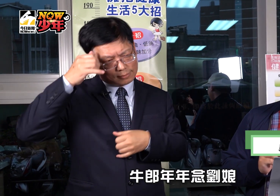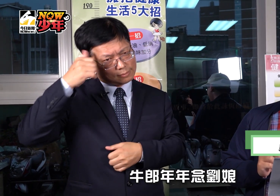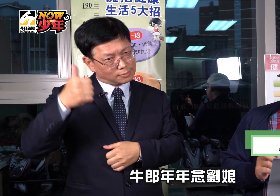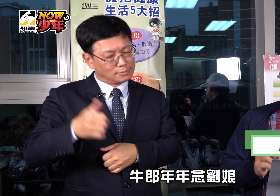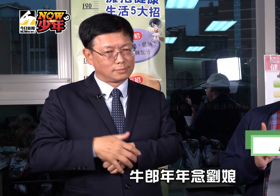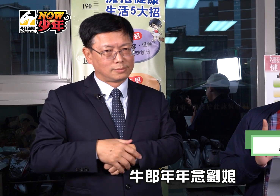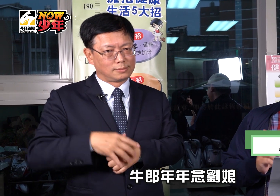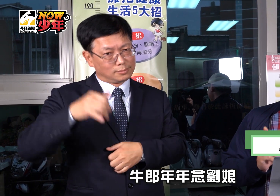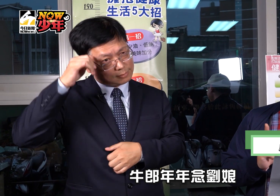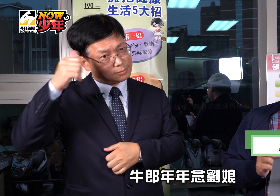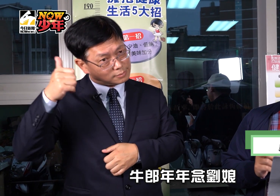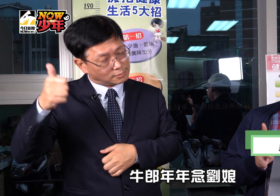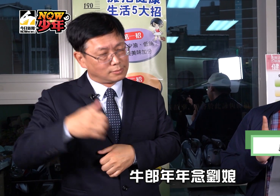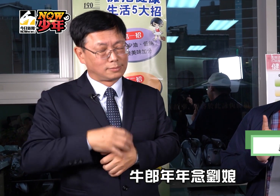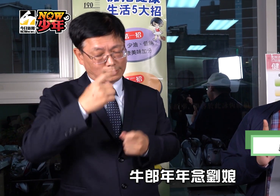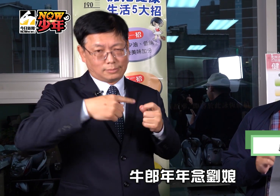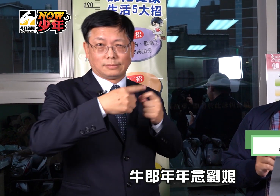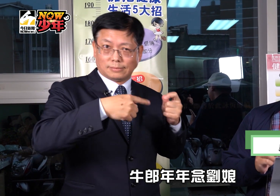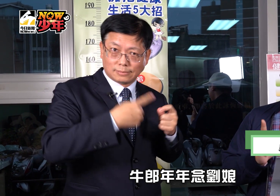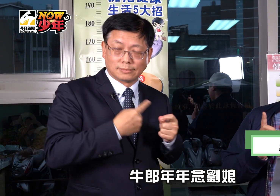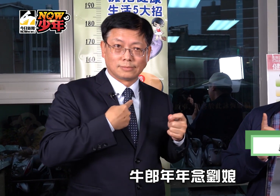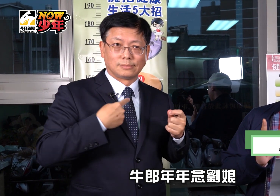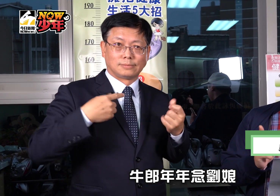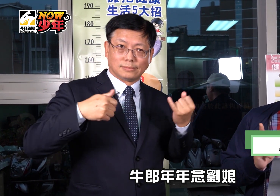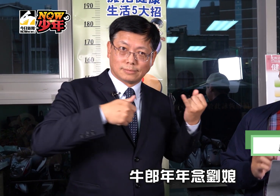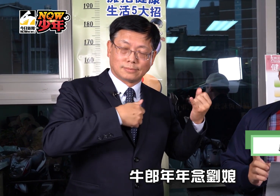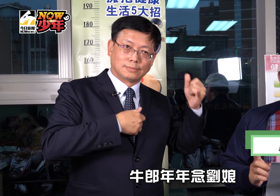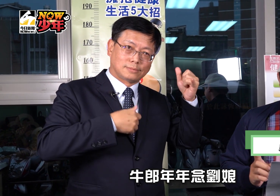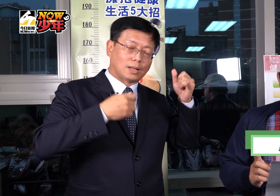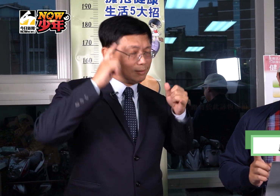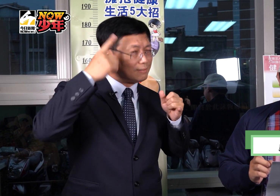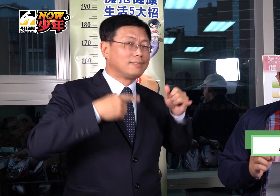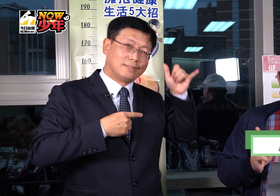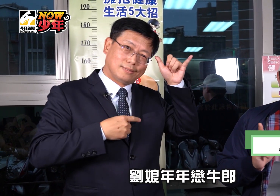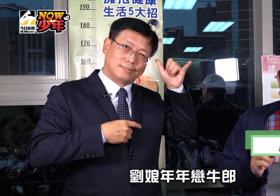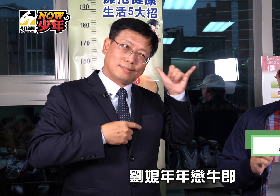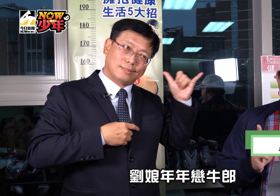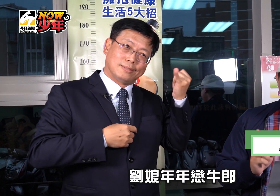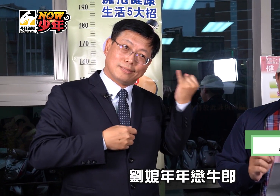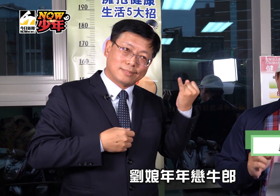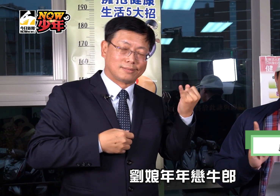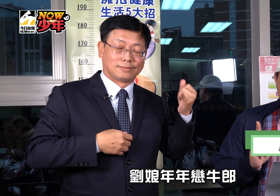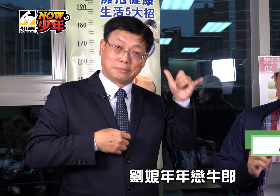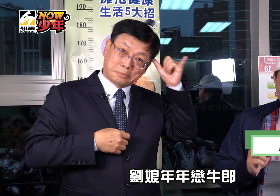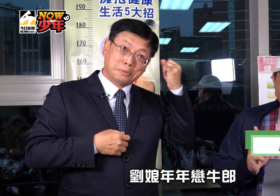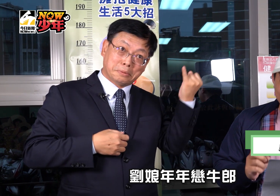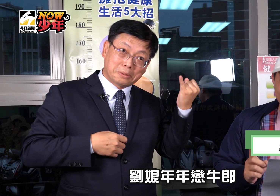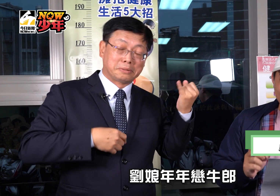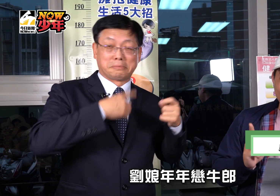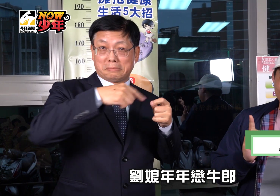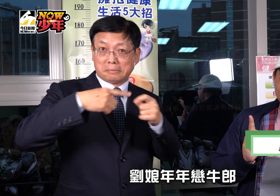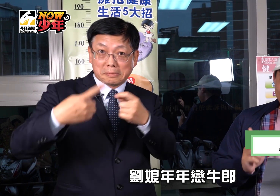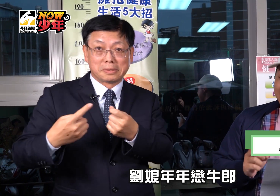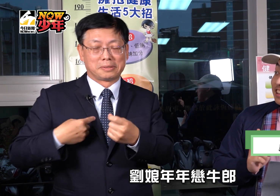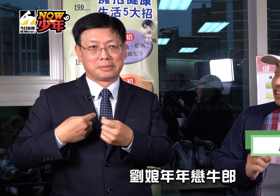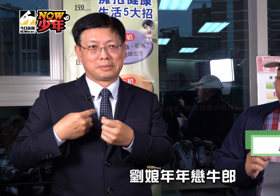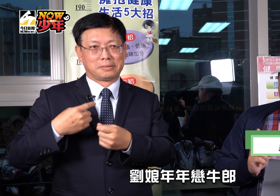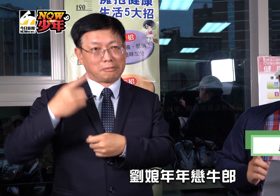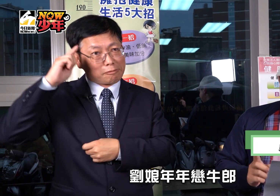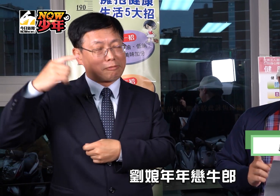郎年年念刘娘，刘娘年年恋牛郎。 主